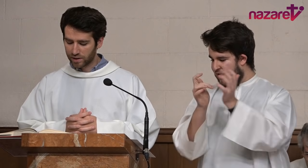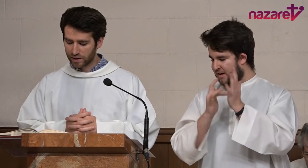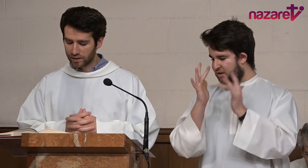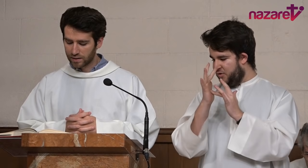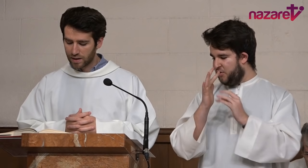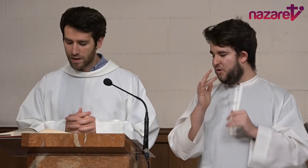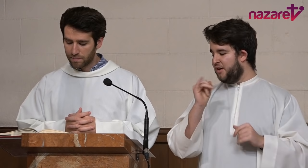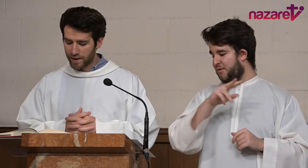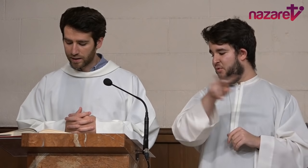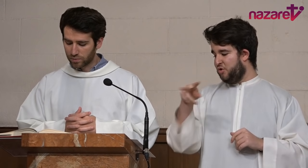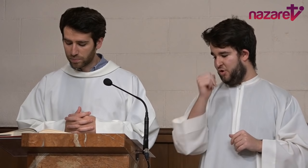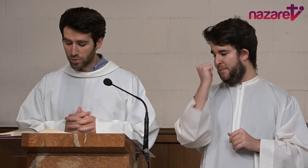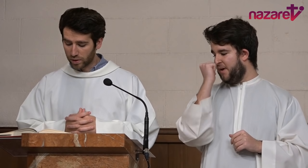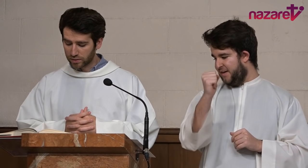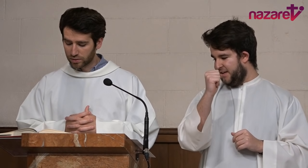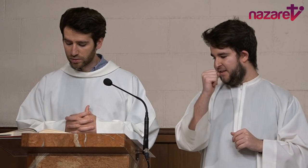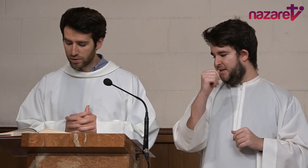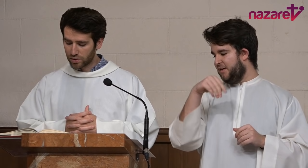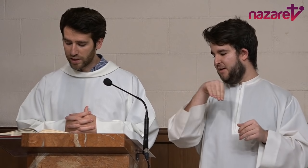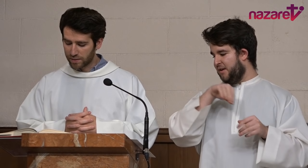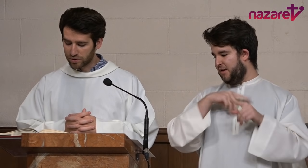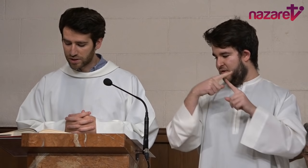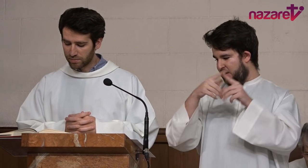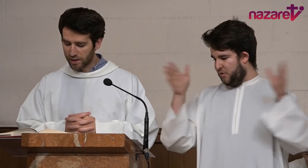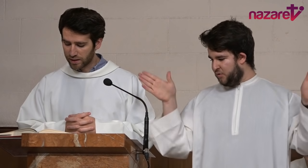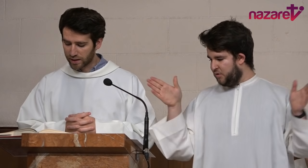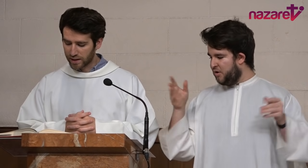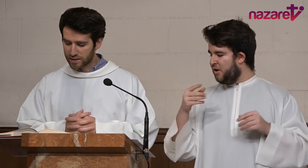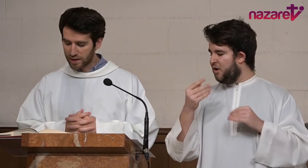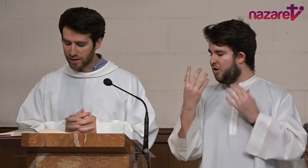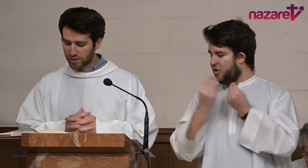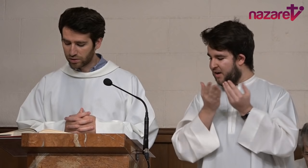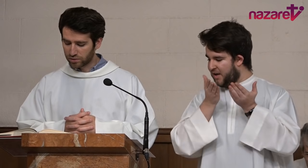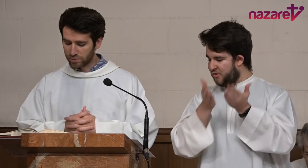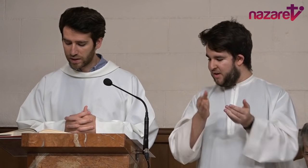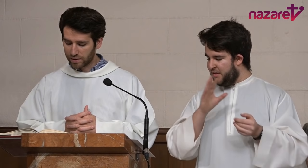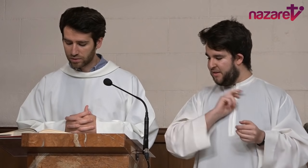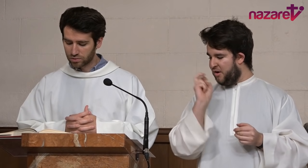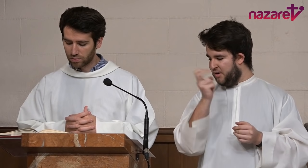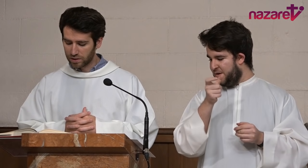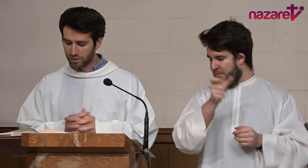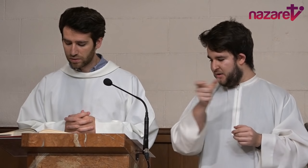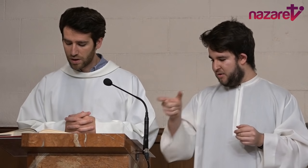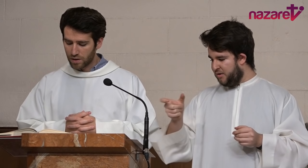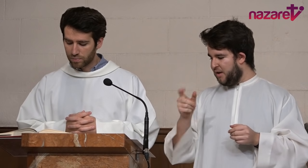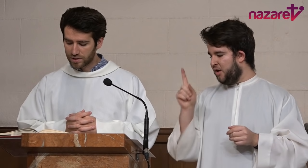muerte, por cuanto no era posible que ésta lo retuviera bajo su dominio, pues